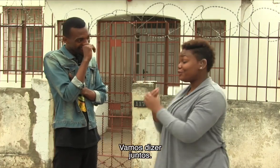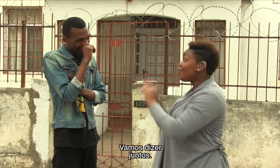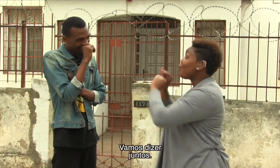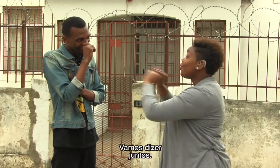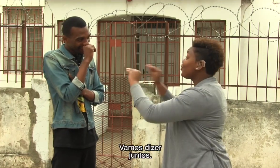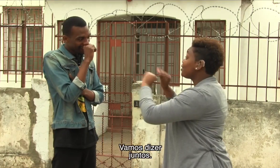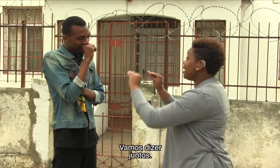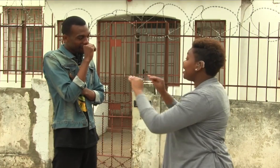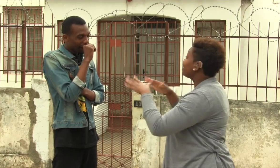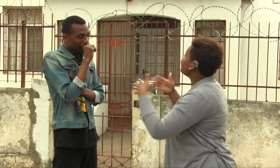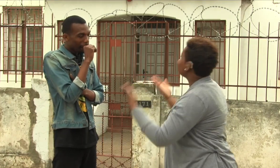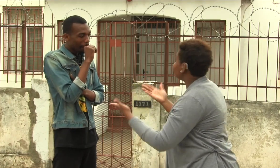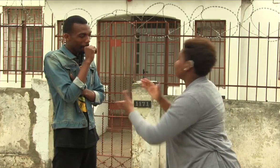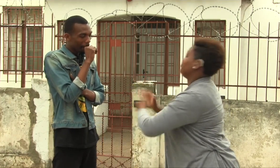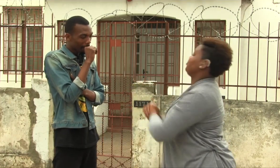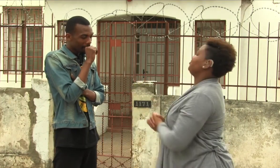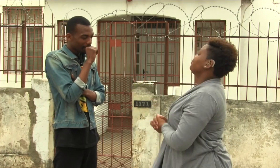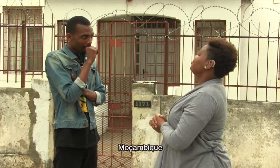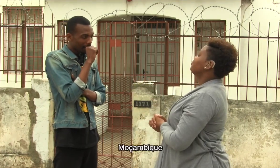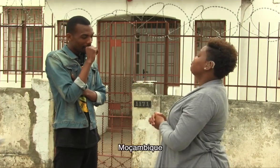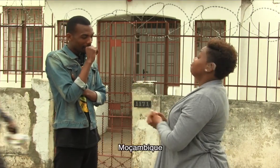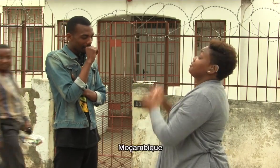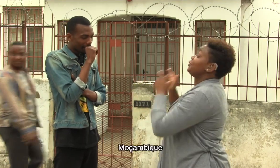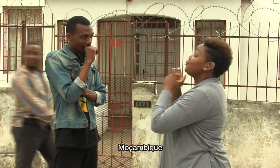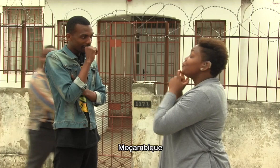Vamos dizer juntos.